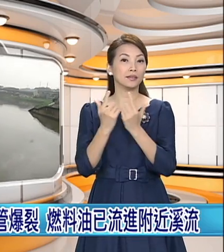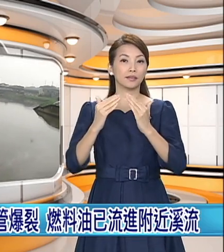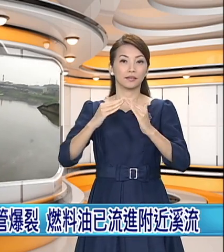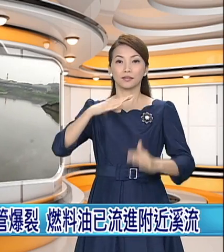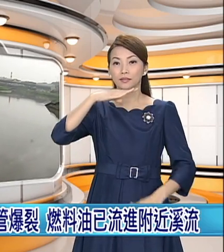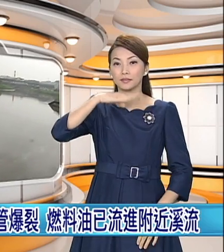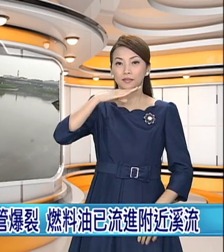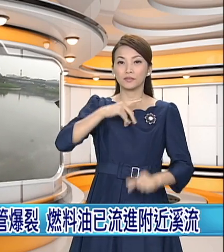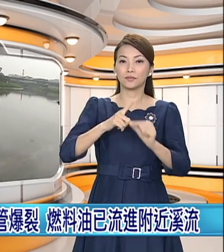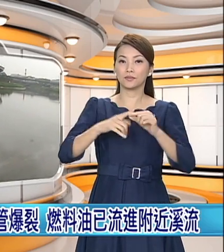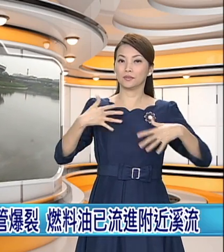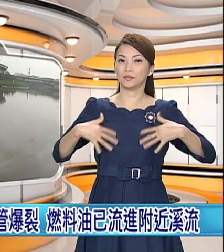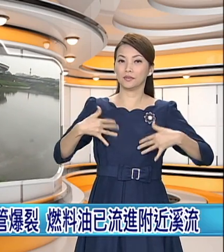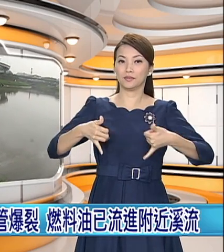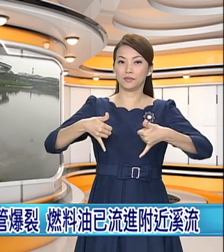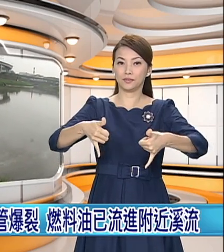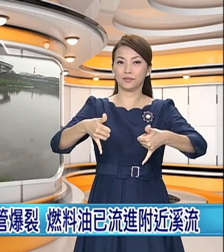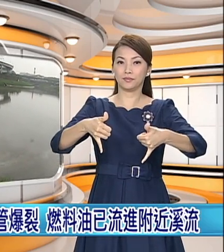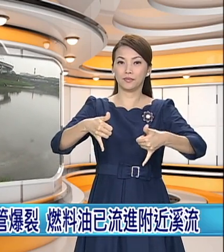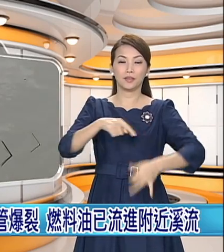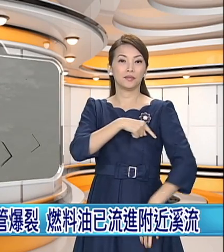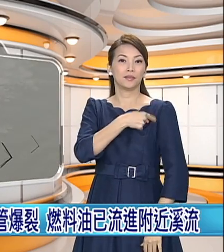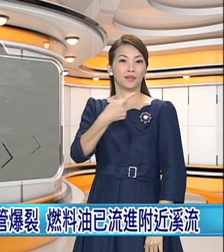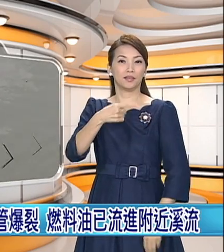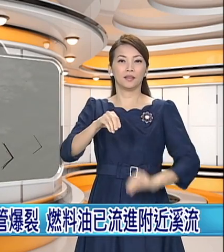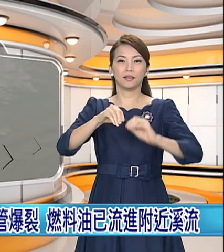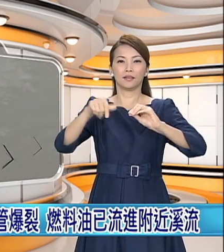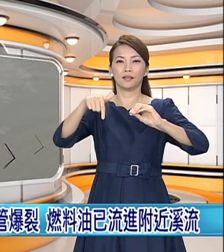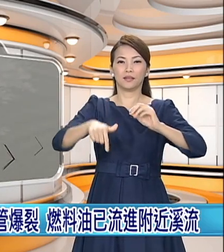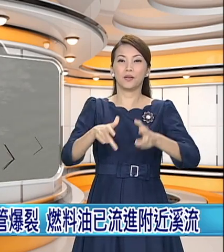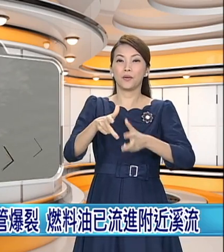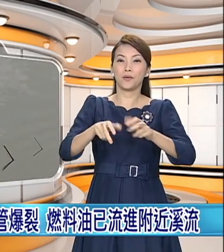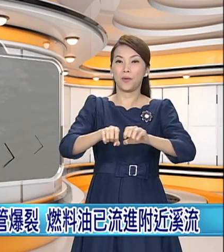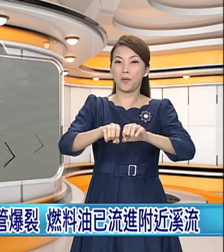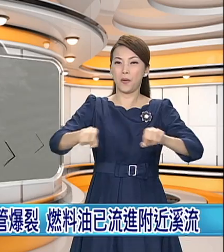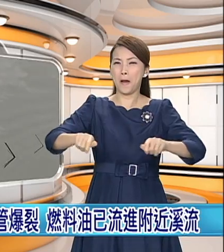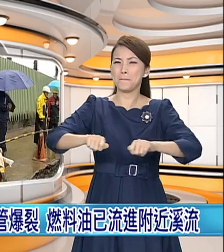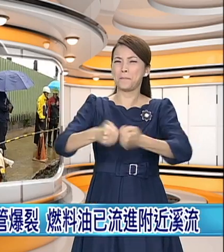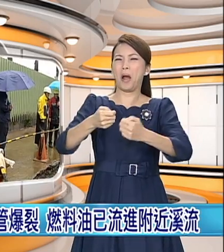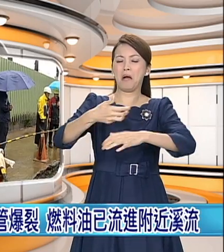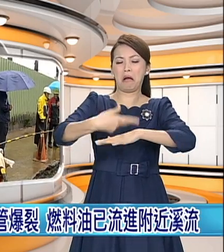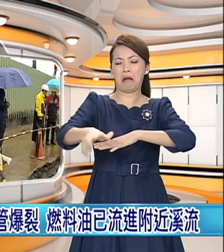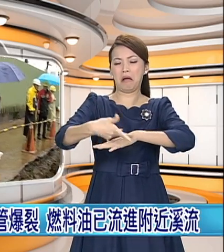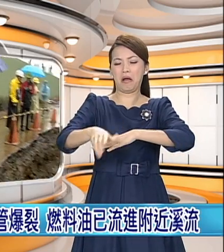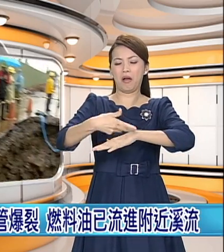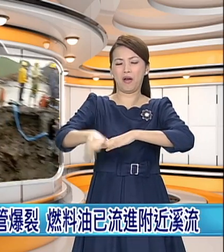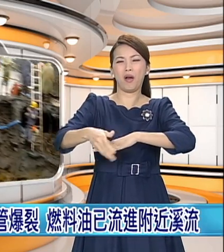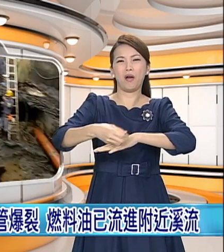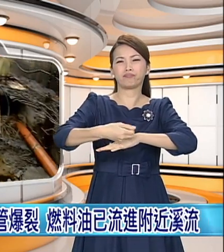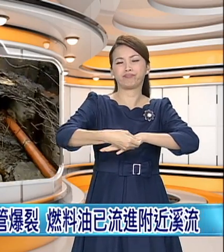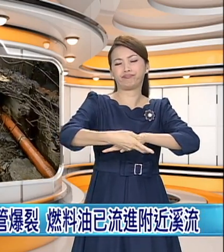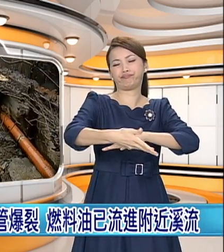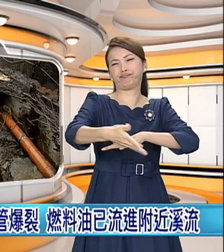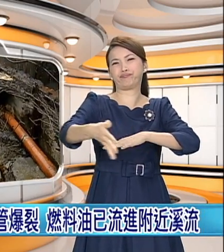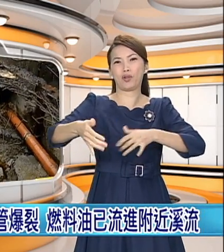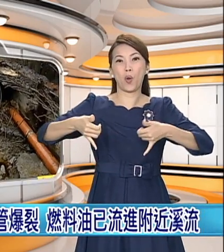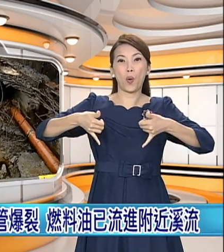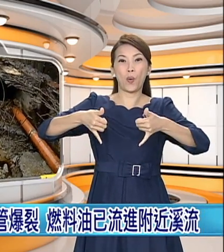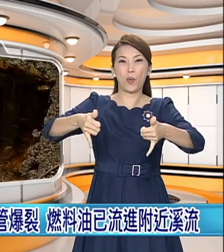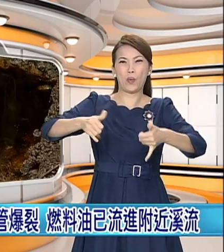新北市汐止的中心路，周一发生地下油管爆裂事件，造成附近的路面都是